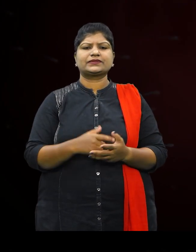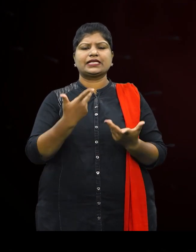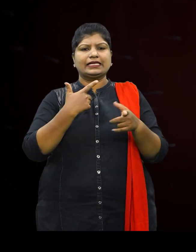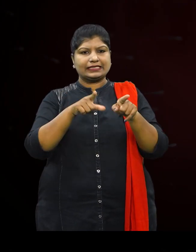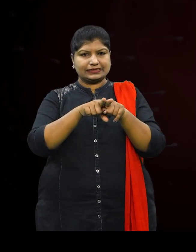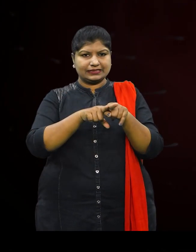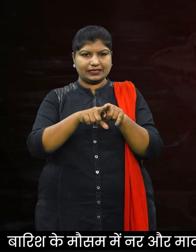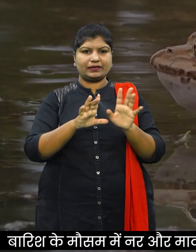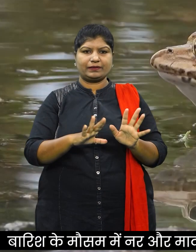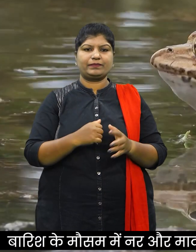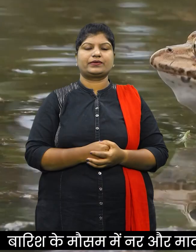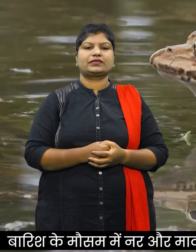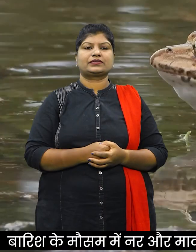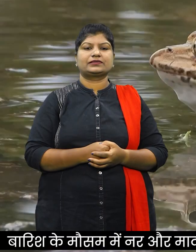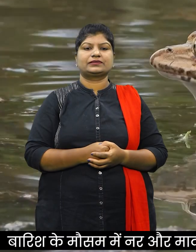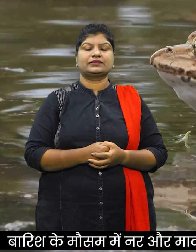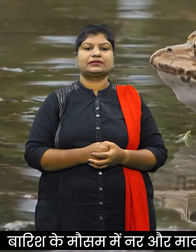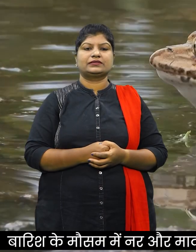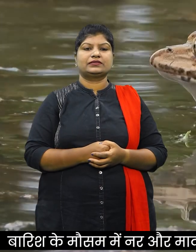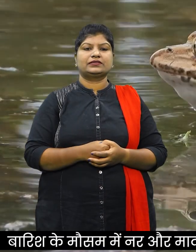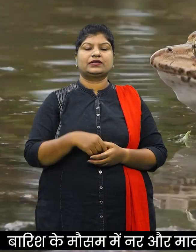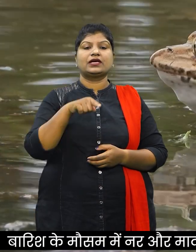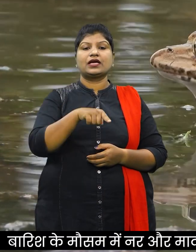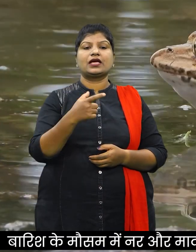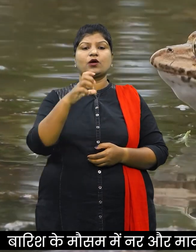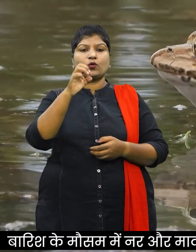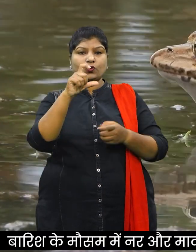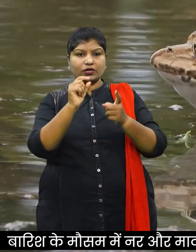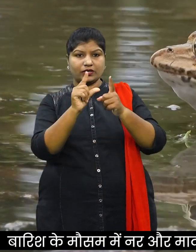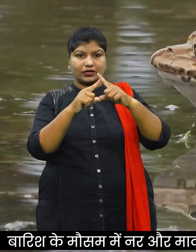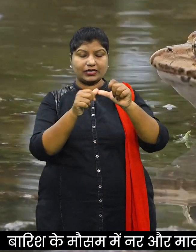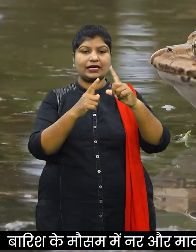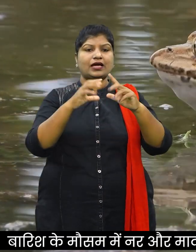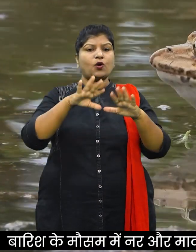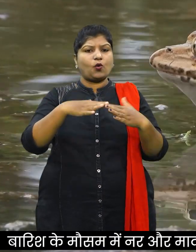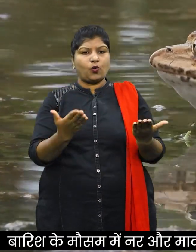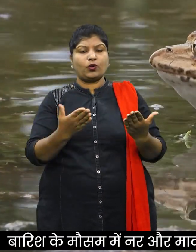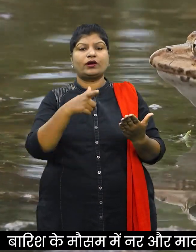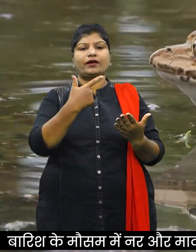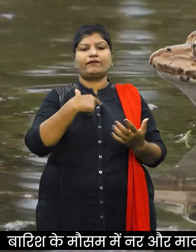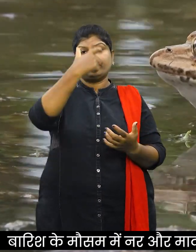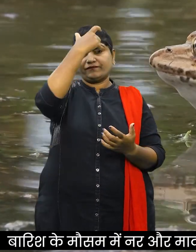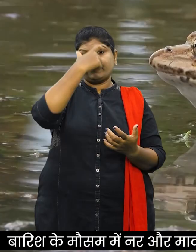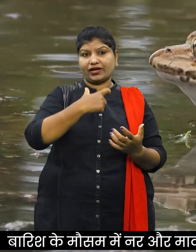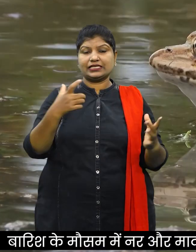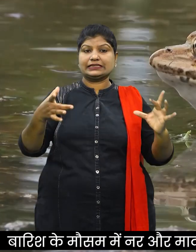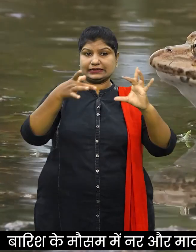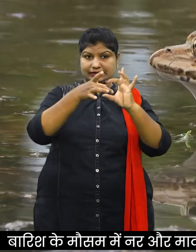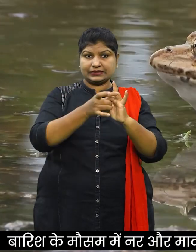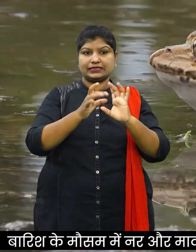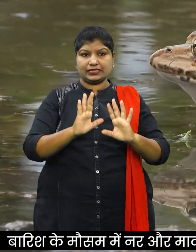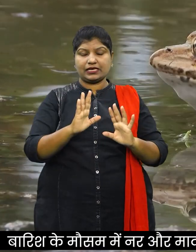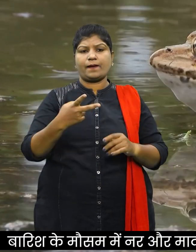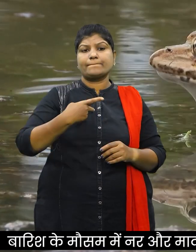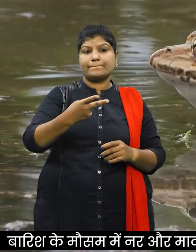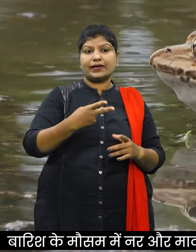उदाहरण के लिए, बारिश के मौसम में नर और मादा मेंढक के बीच भौतिक संपर्क से